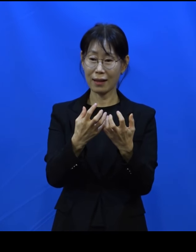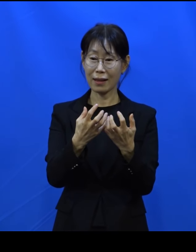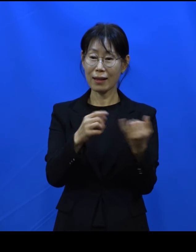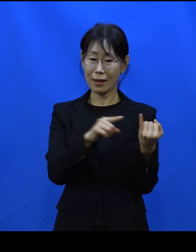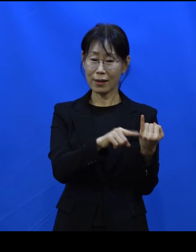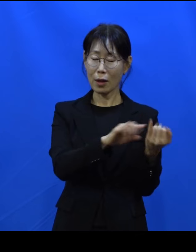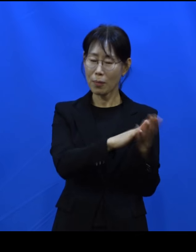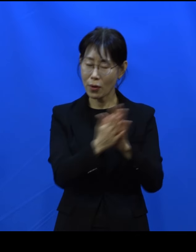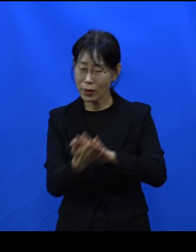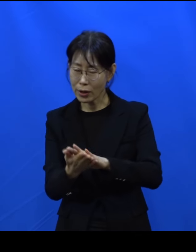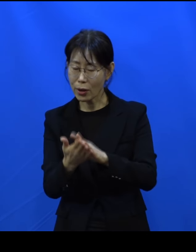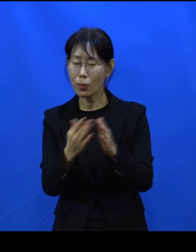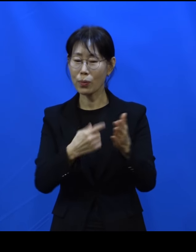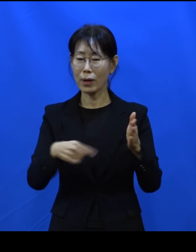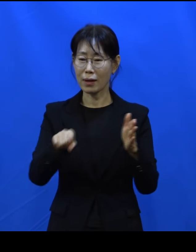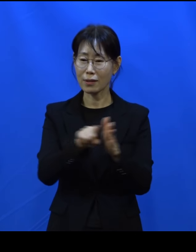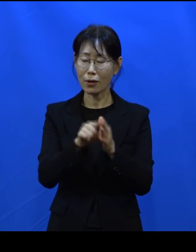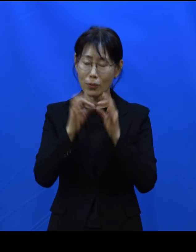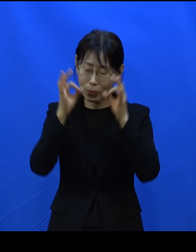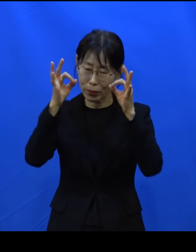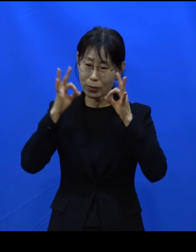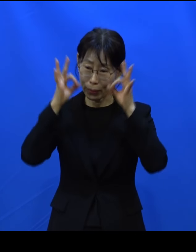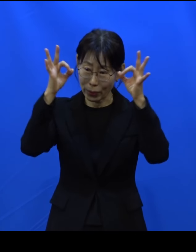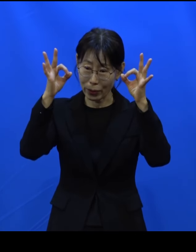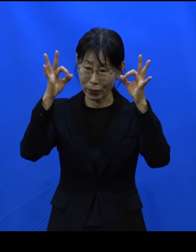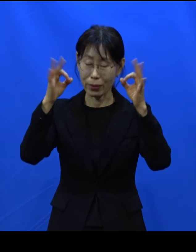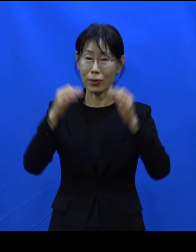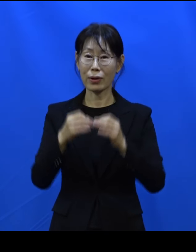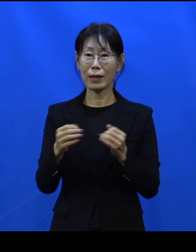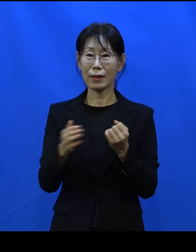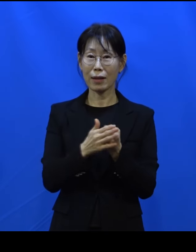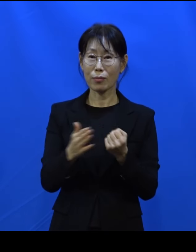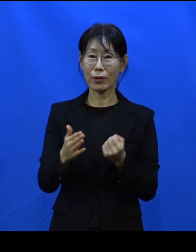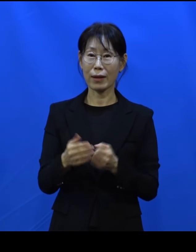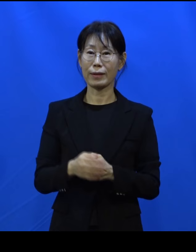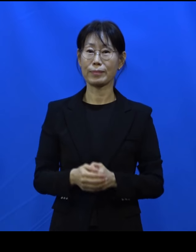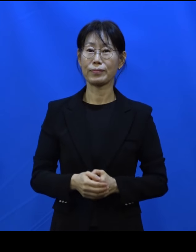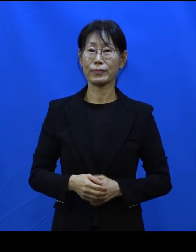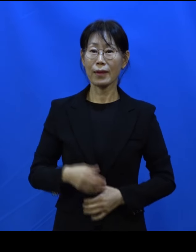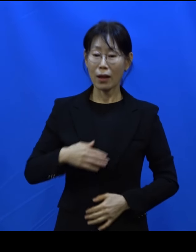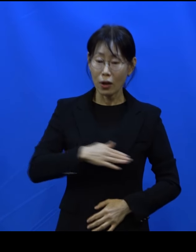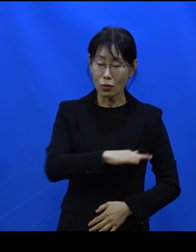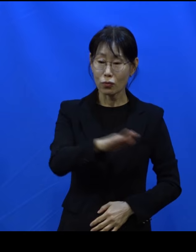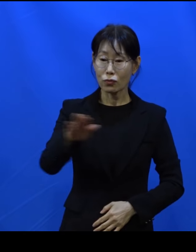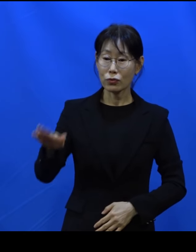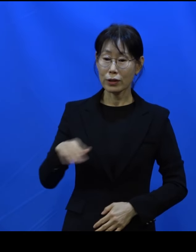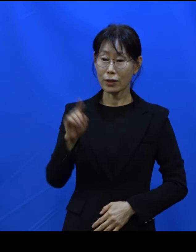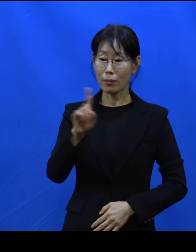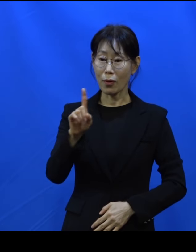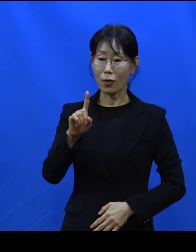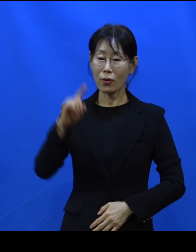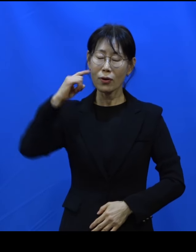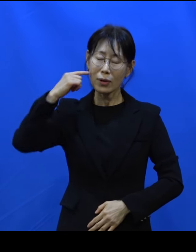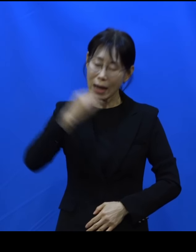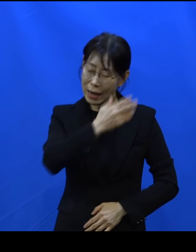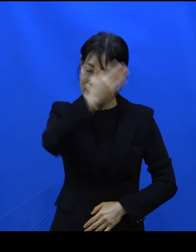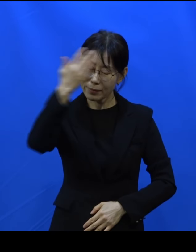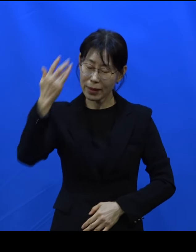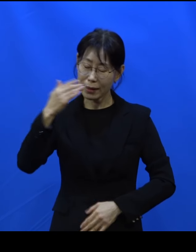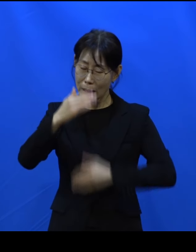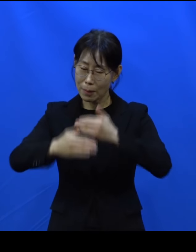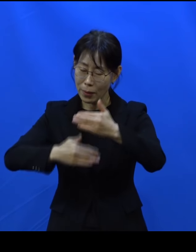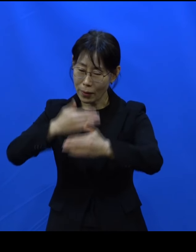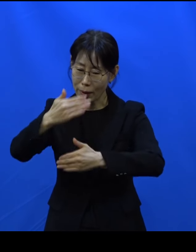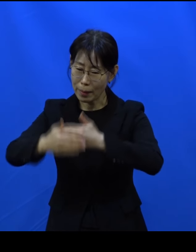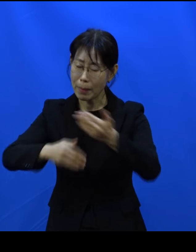단순히 광야를 탈출하는 게 아니라 영광의 도성을 향하여 가고 있기 때문에 우리 자신을 아름답게 빚어가는 시간들이